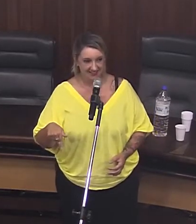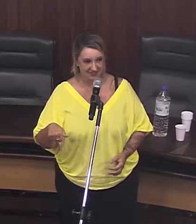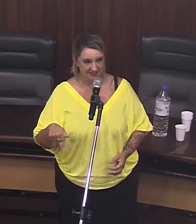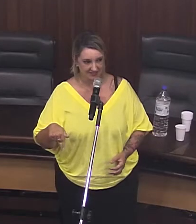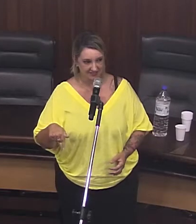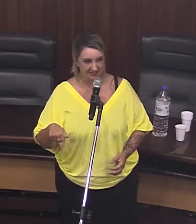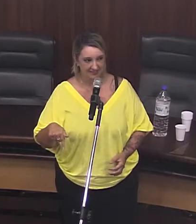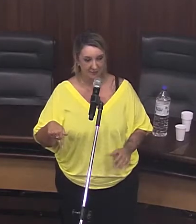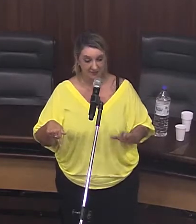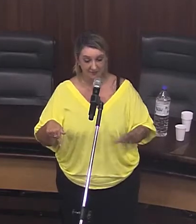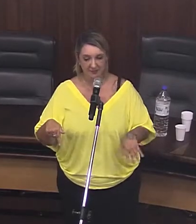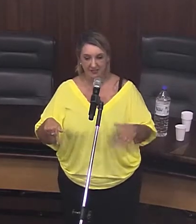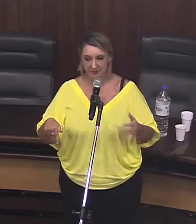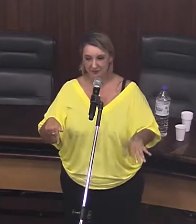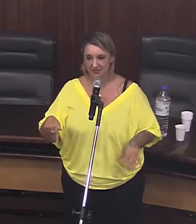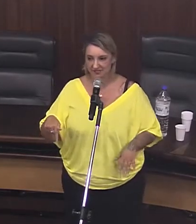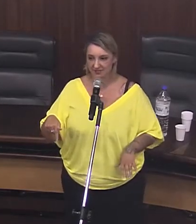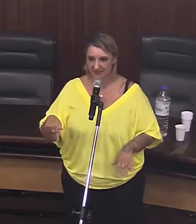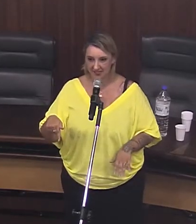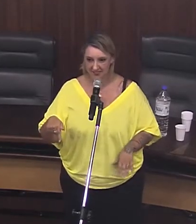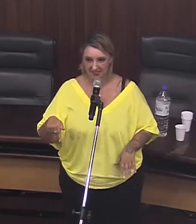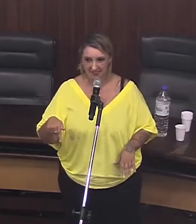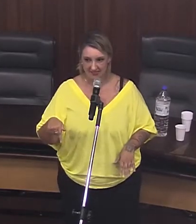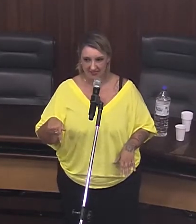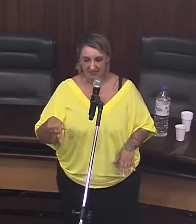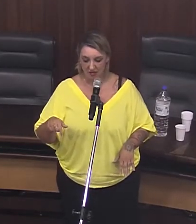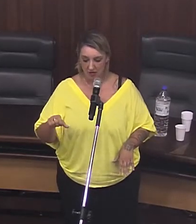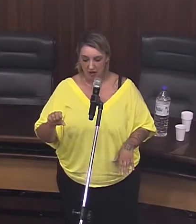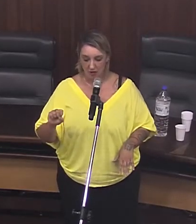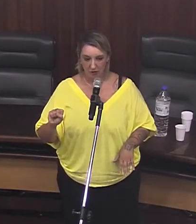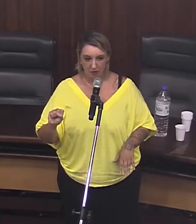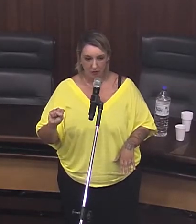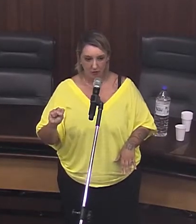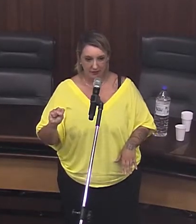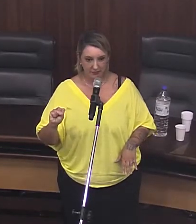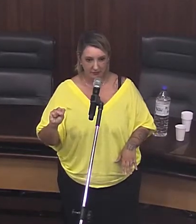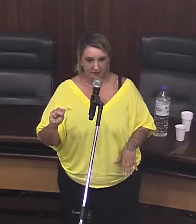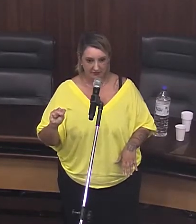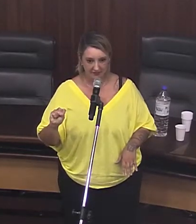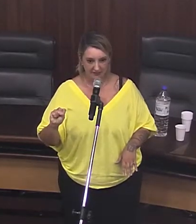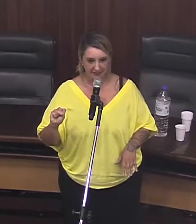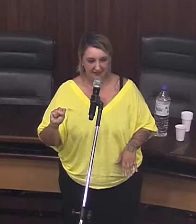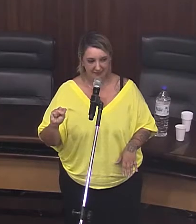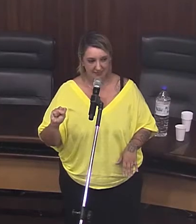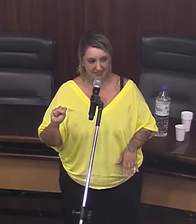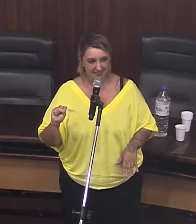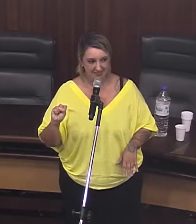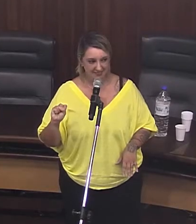7. Depois eu vou explicar para vocês a diferença. 8. Que letra parece?